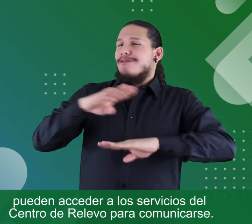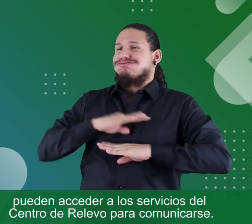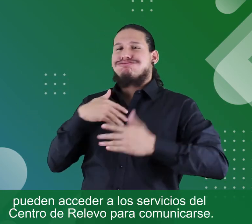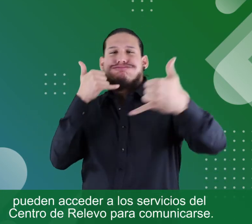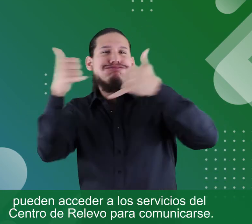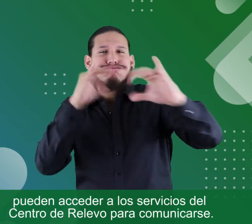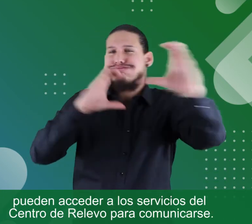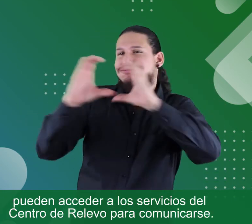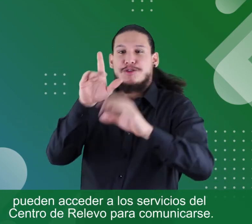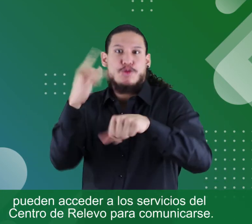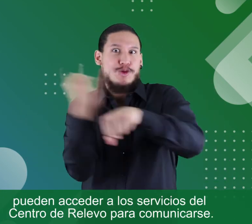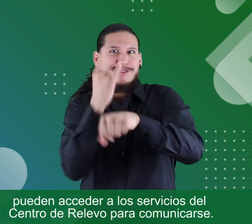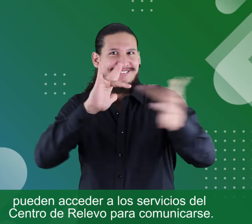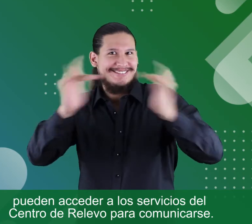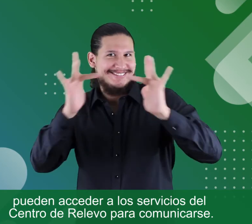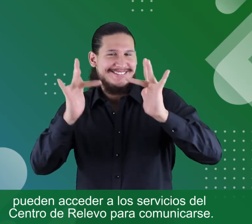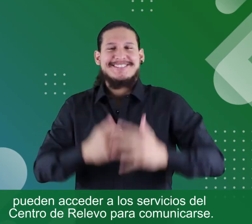a los servicios del Centro de Relevo para comunicarse.